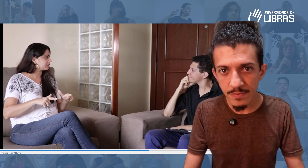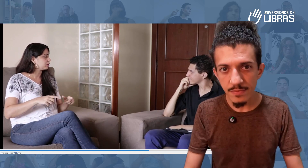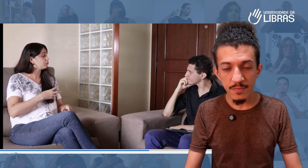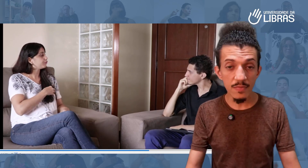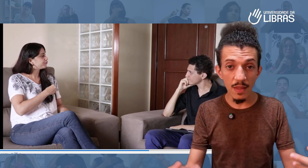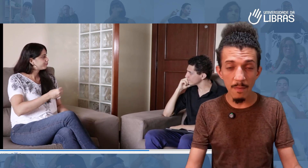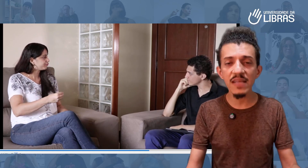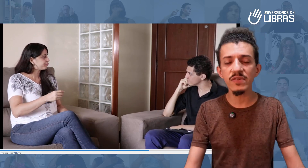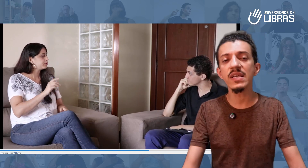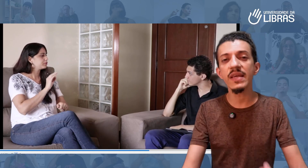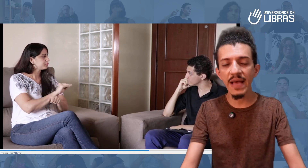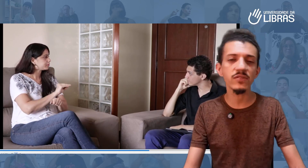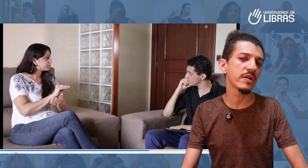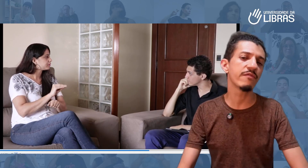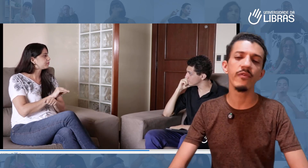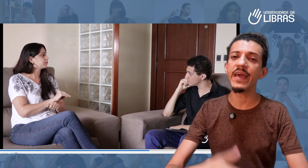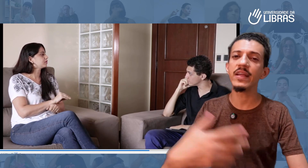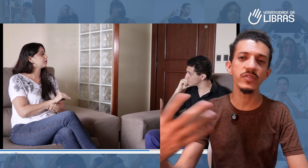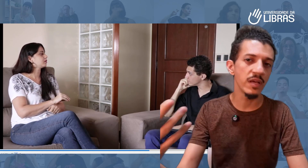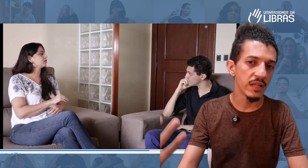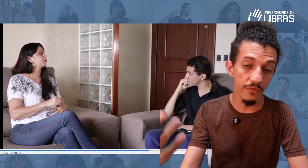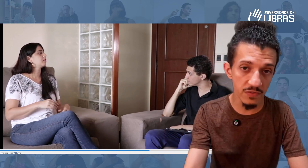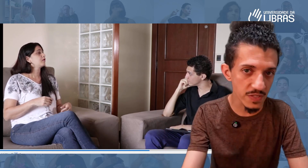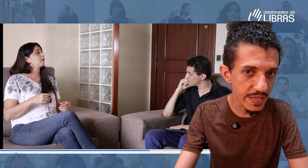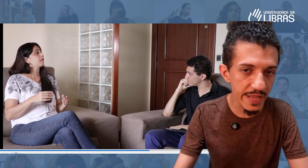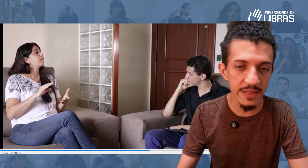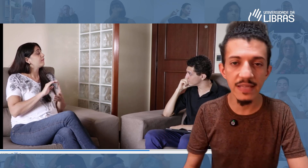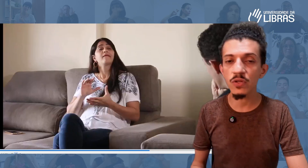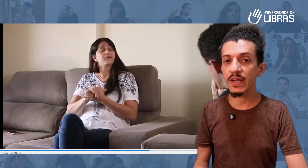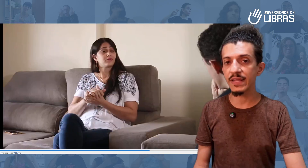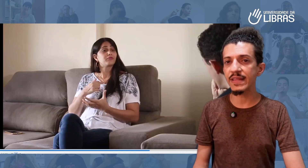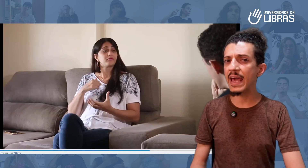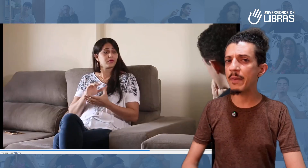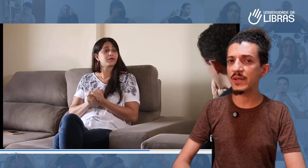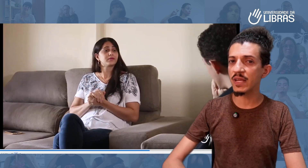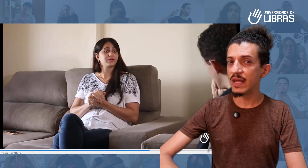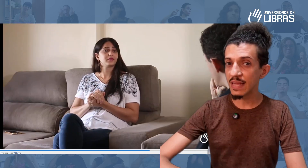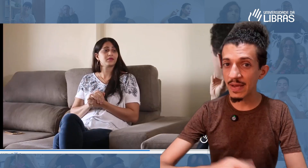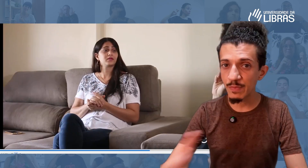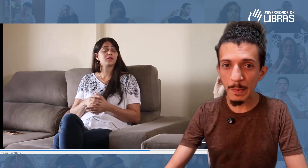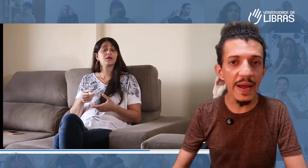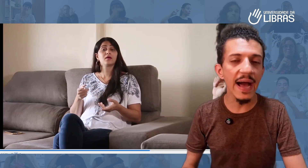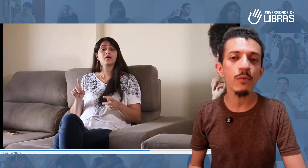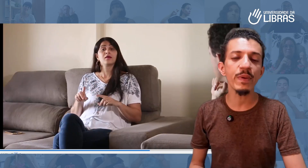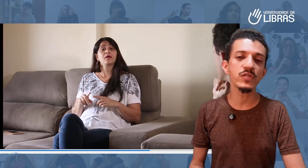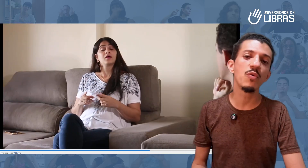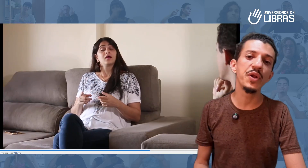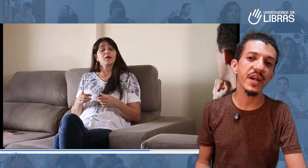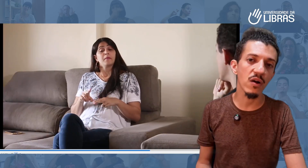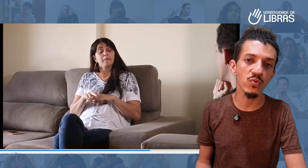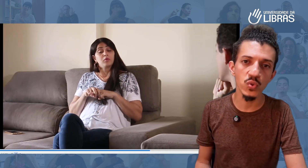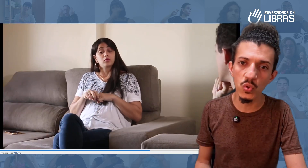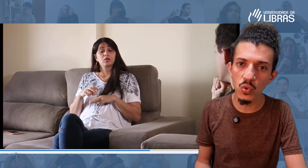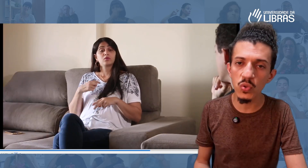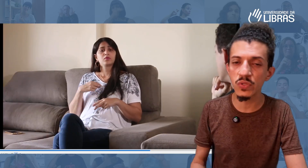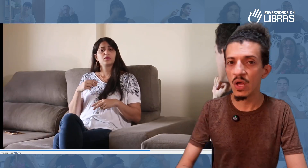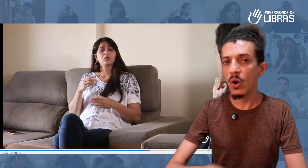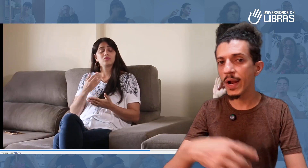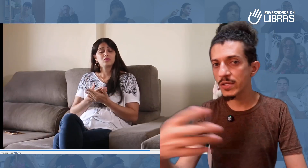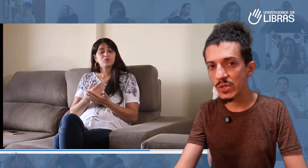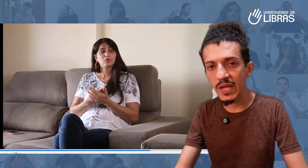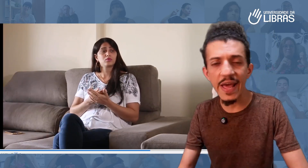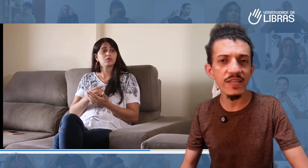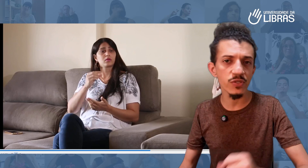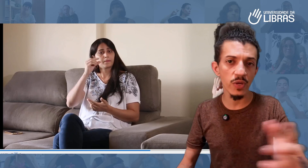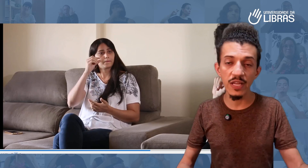fluente. Mas você quer se tornar fluente, talvez você queira até se tornar intérprete, está mais preparado para se comunicar com surdos, ou